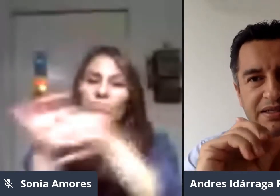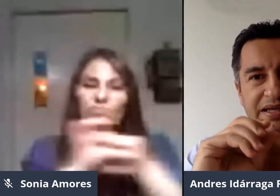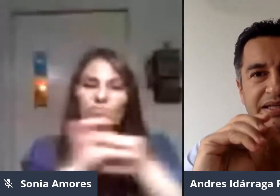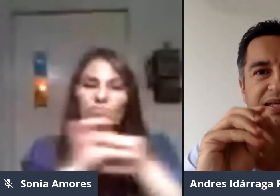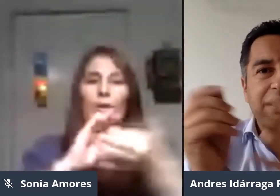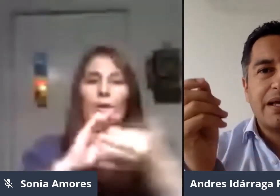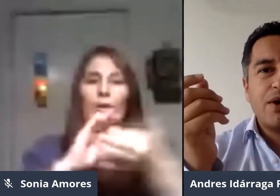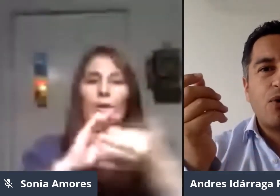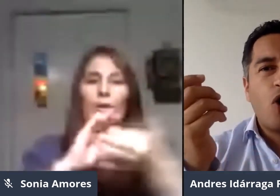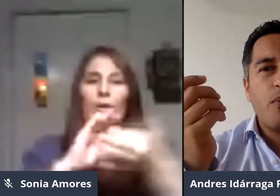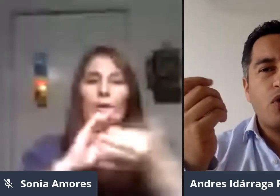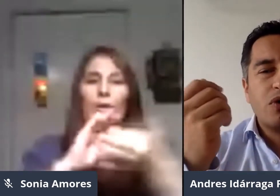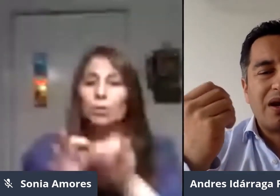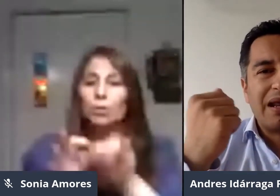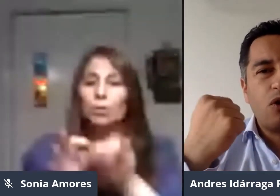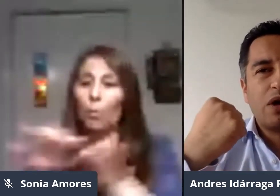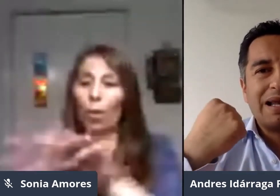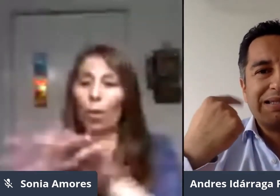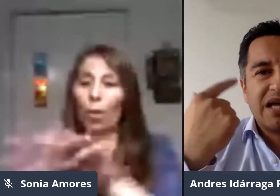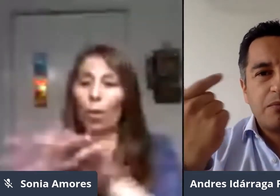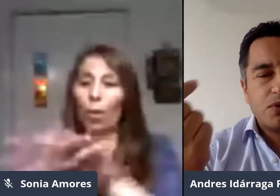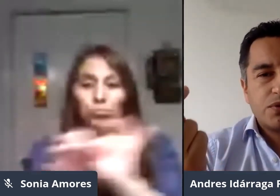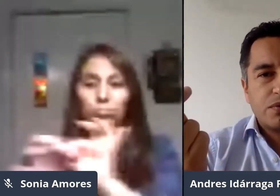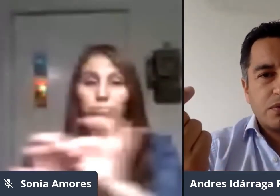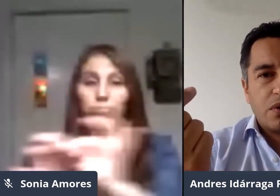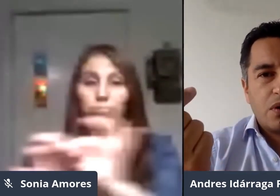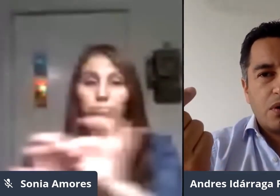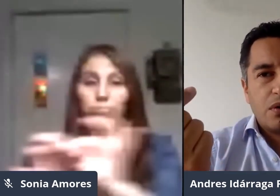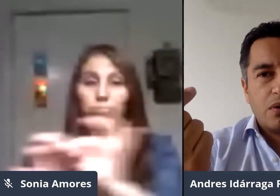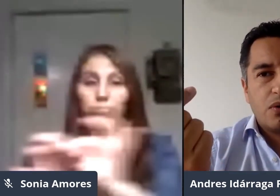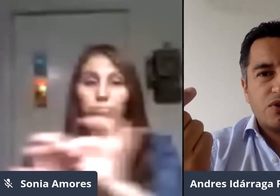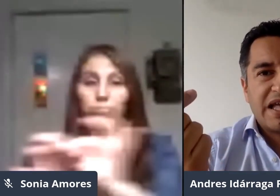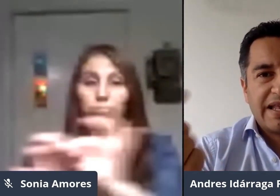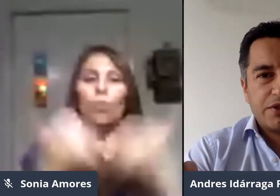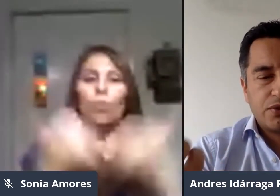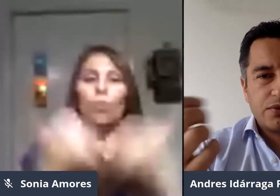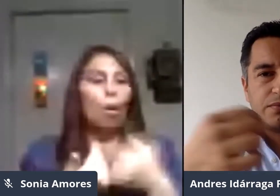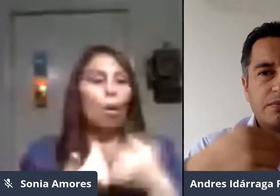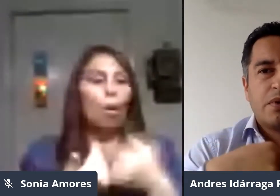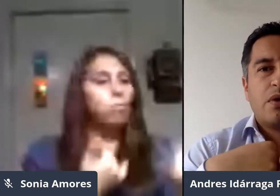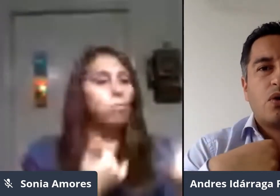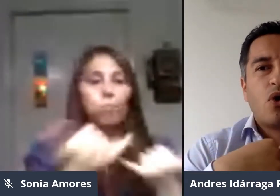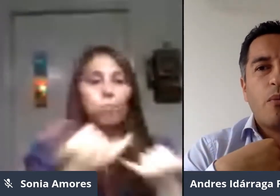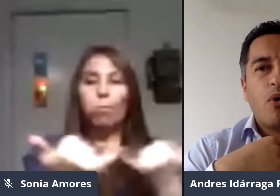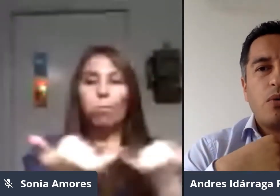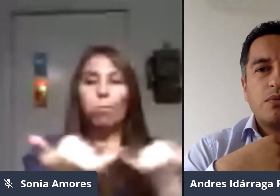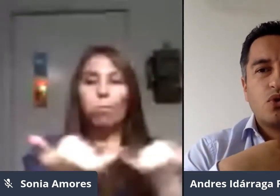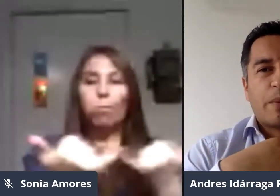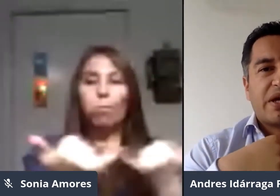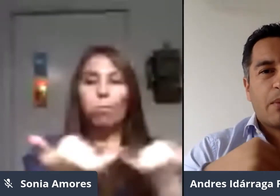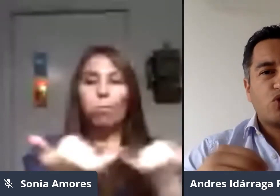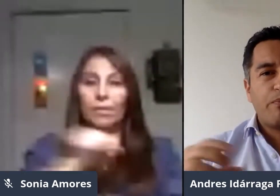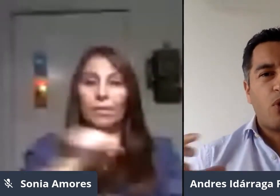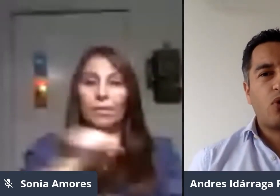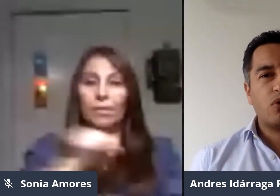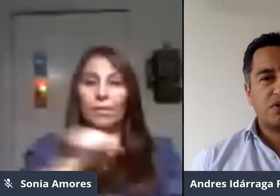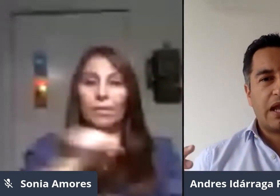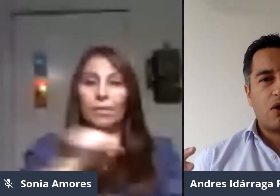vecinales. Es decir, cómo relocalizamos los derechos, cómo nos apartamos un poco de